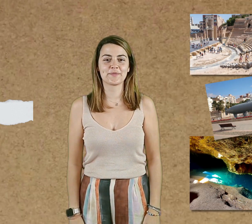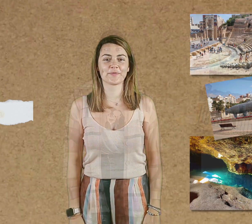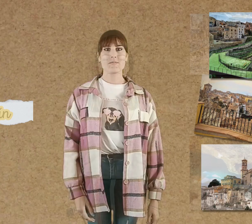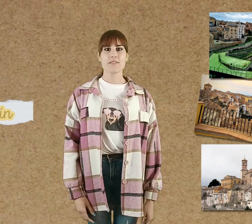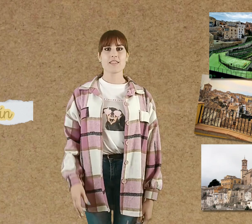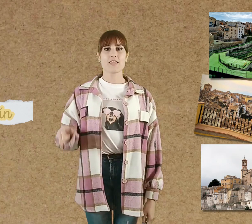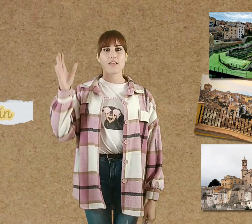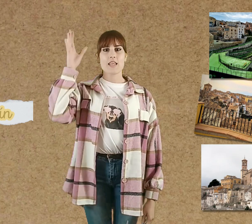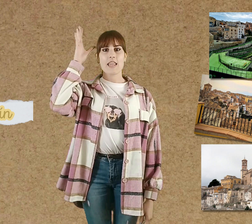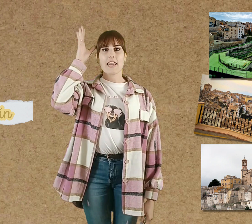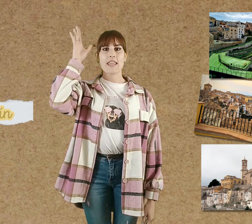Llenita de flores, su acento,